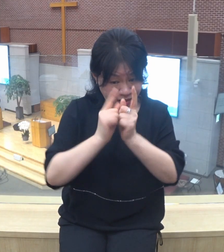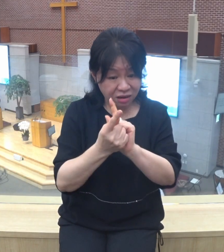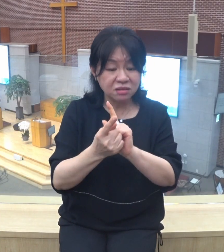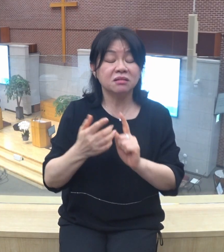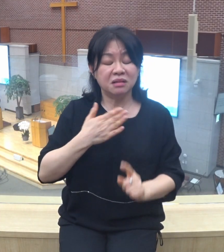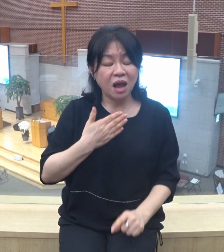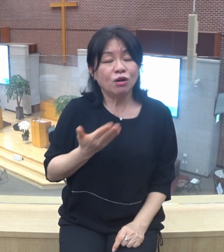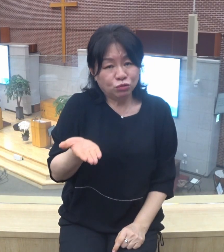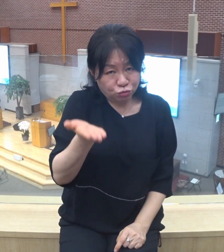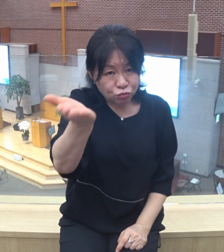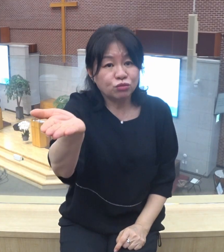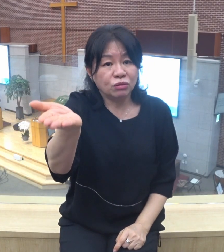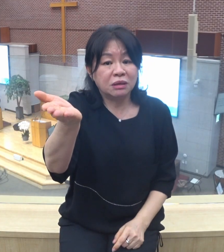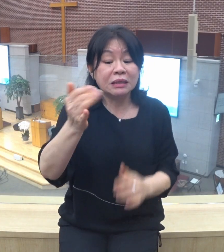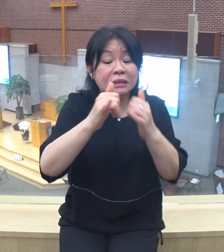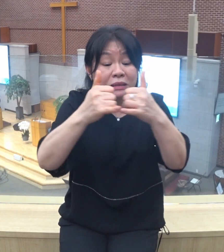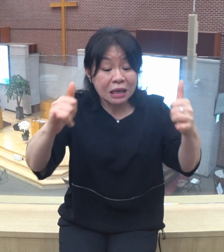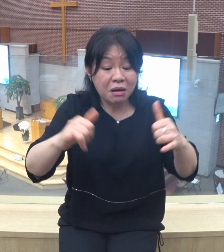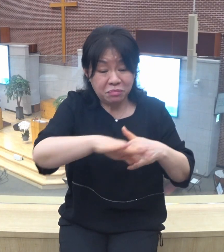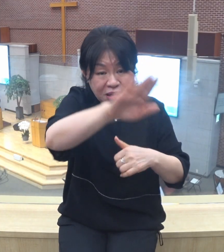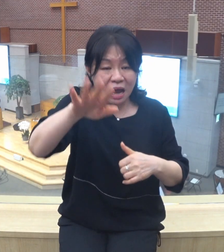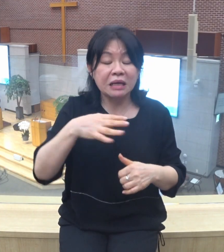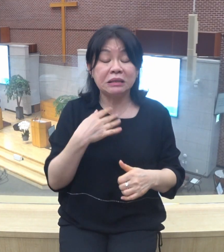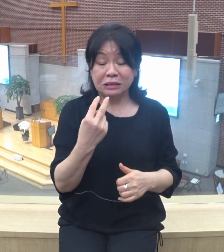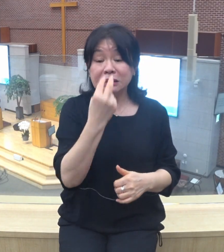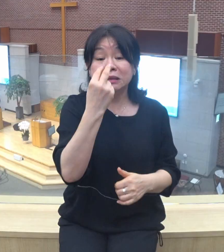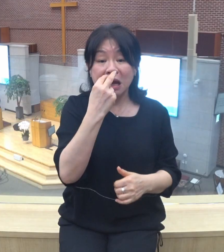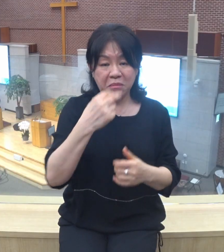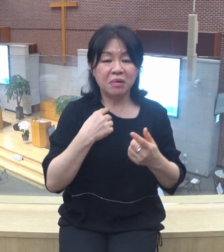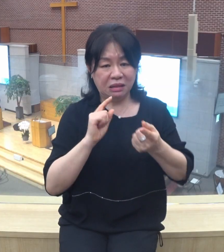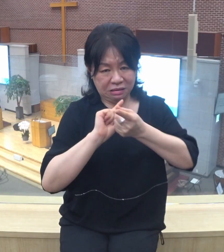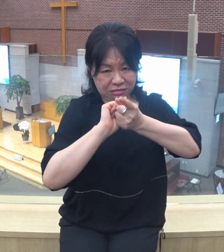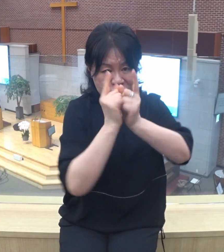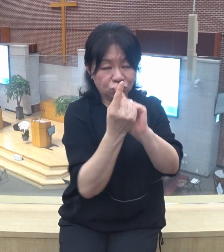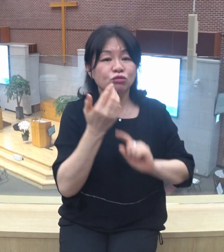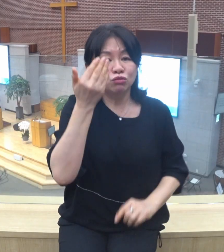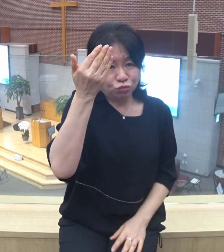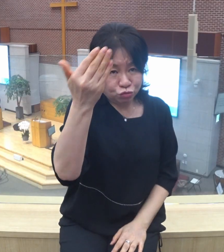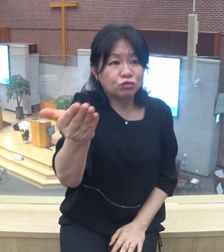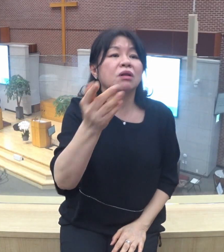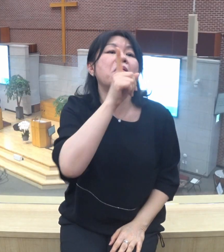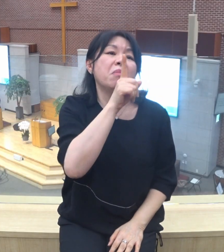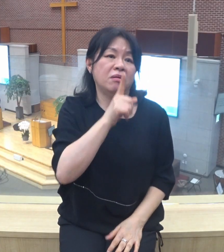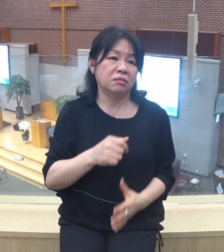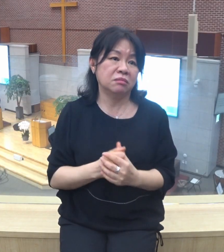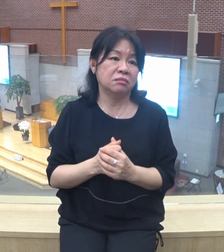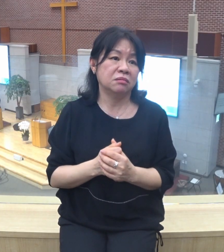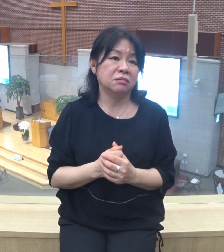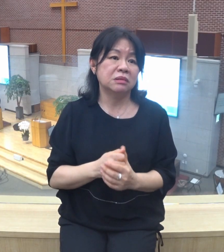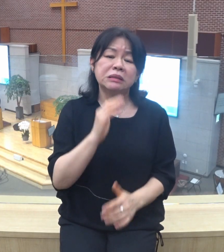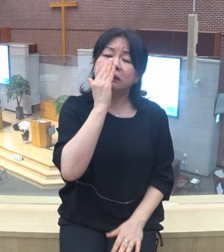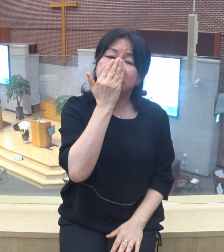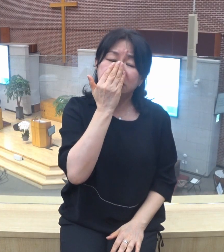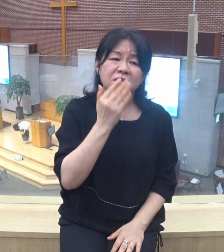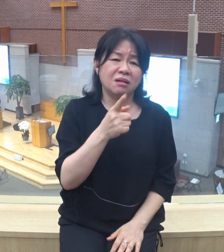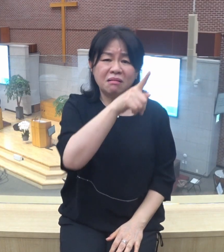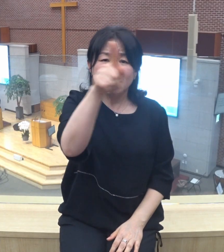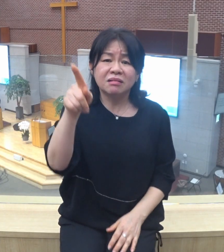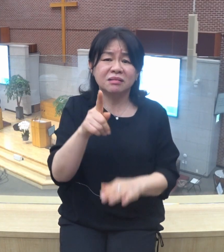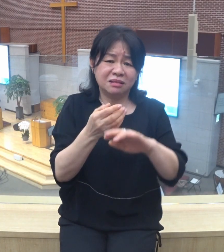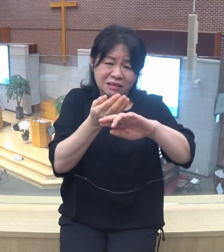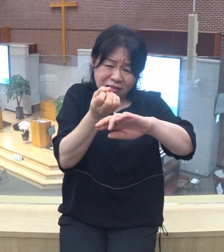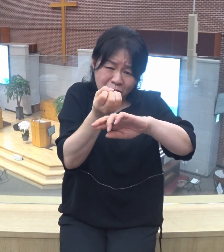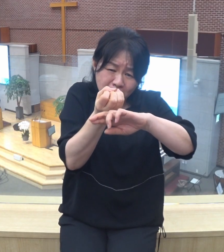사람들을 내어주며 백성들이 내 생명을 대신하리니. 하나님께서 이스라엘 백성을 보배롭고